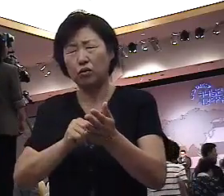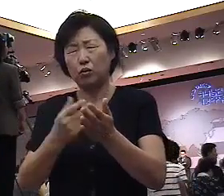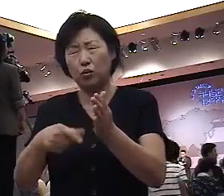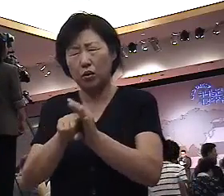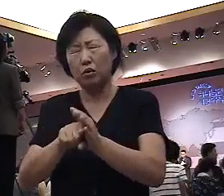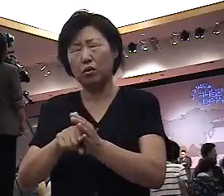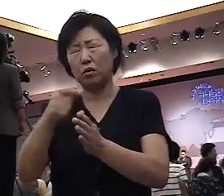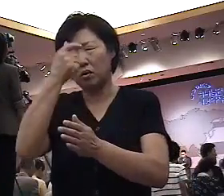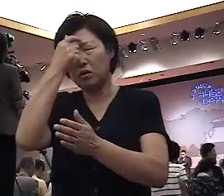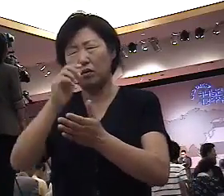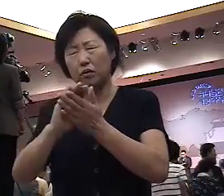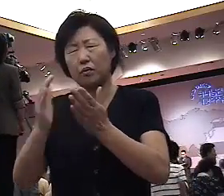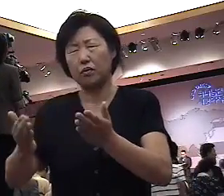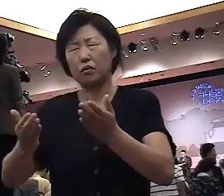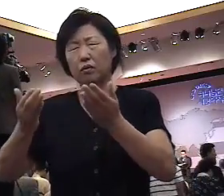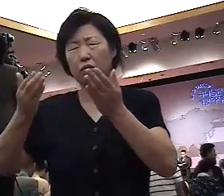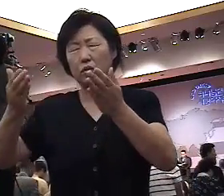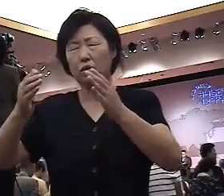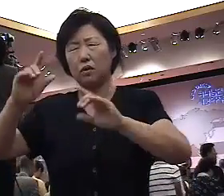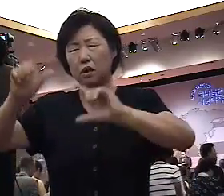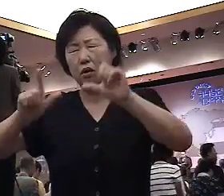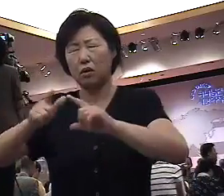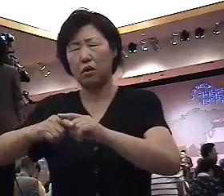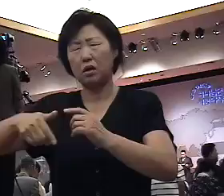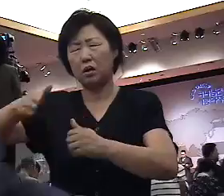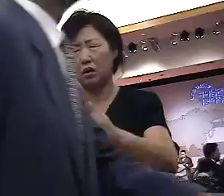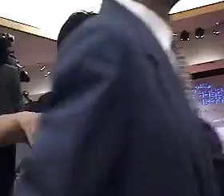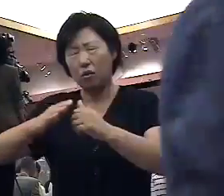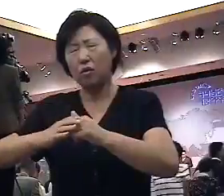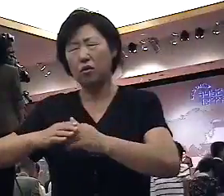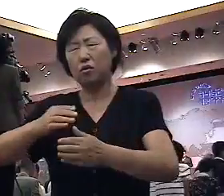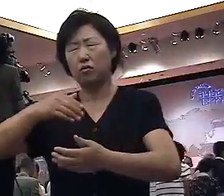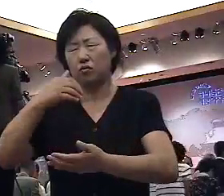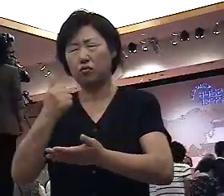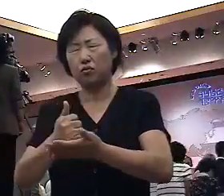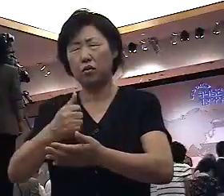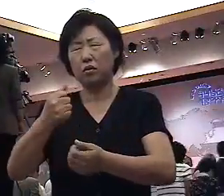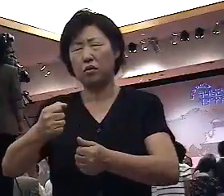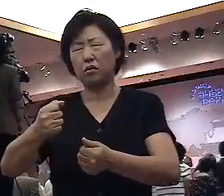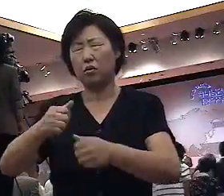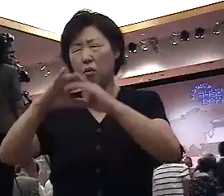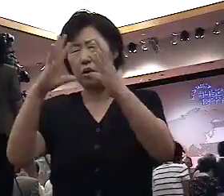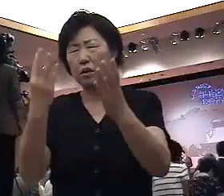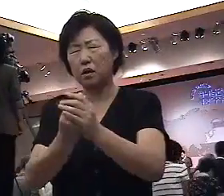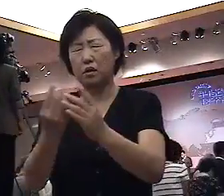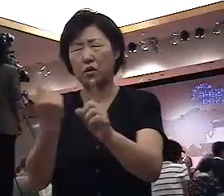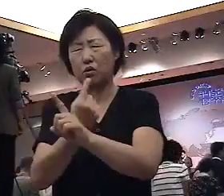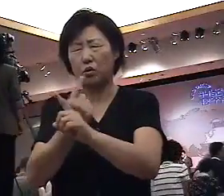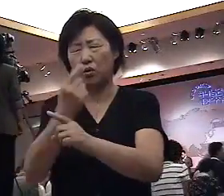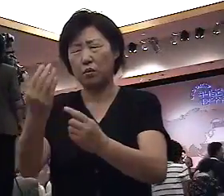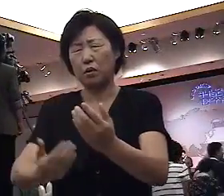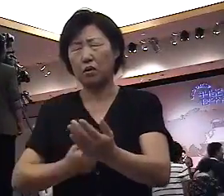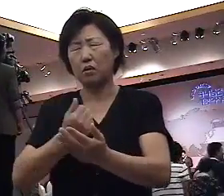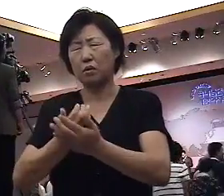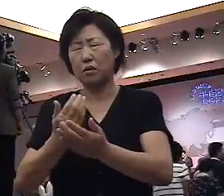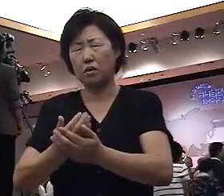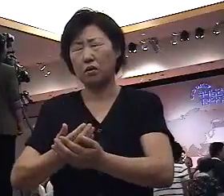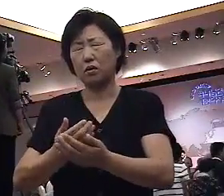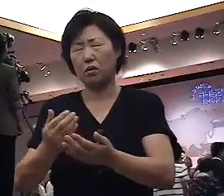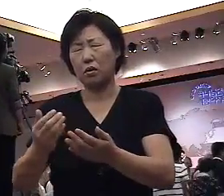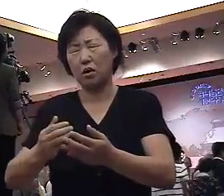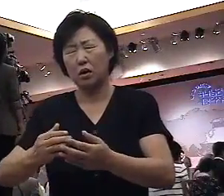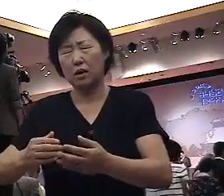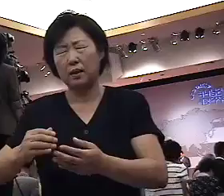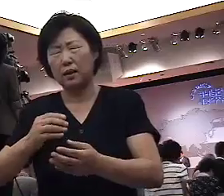기도드립니다. 모든 환경과 상황을 주관하시는 주님의 은혜로 완전한 치료를 받게 하옵시고 경제와 신분의